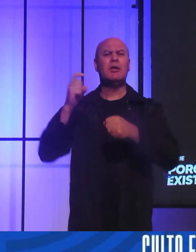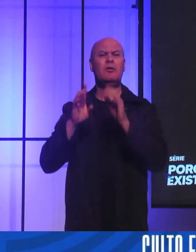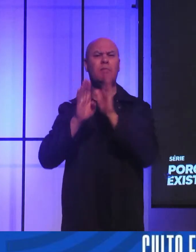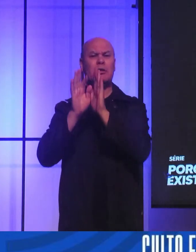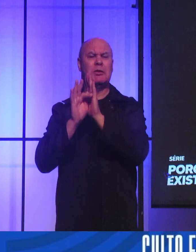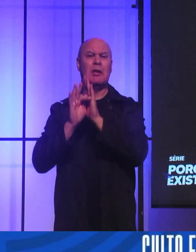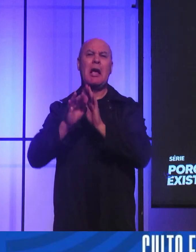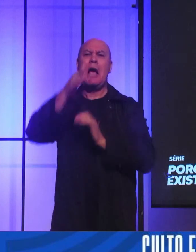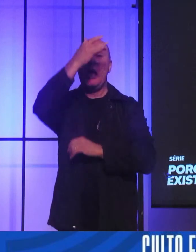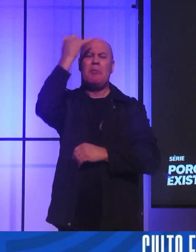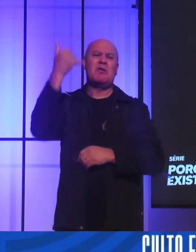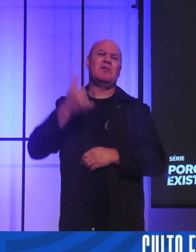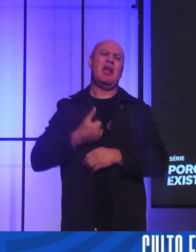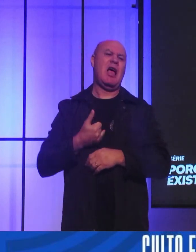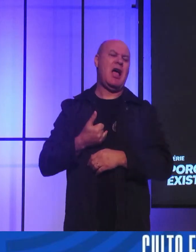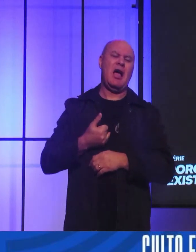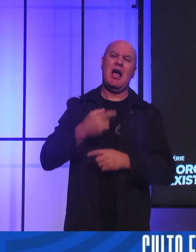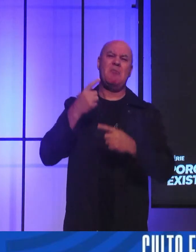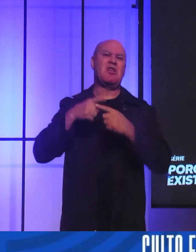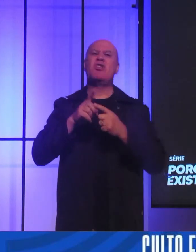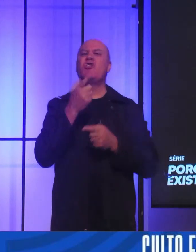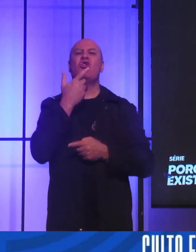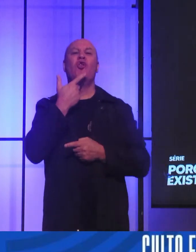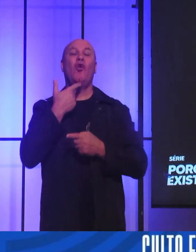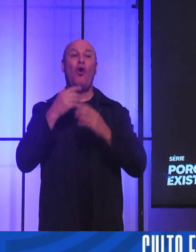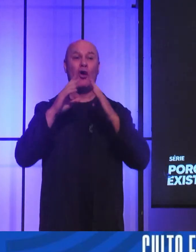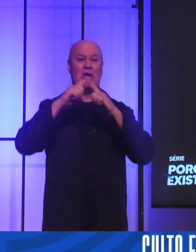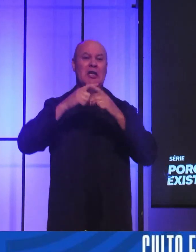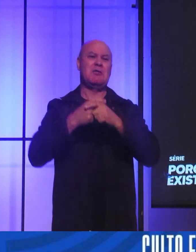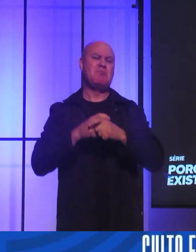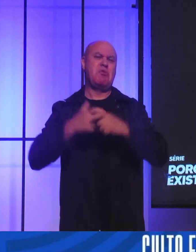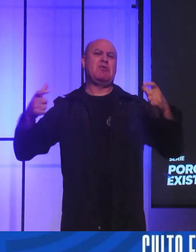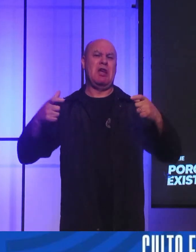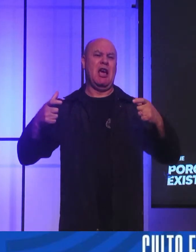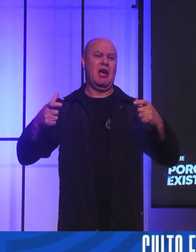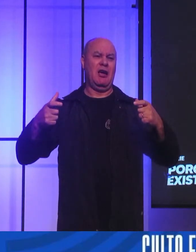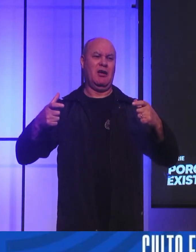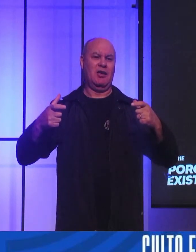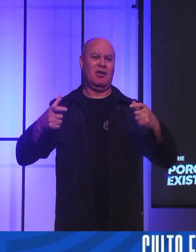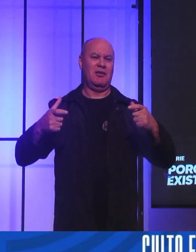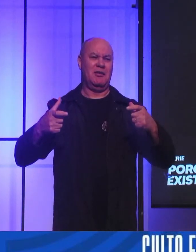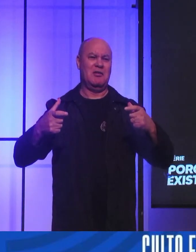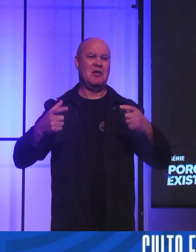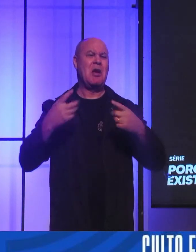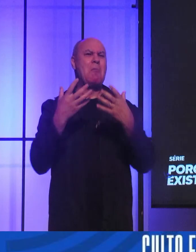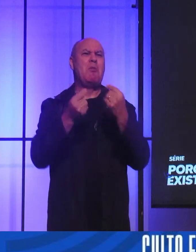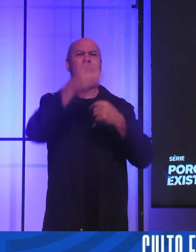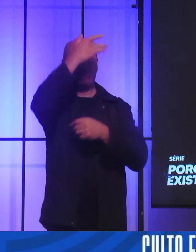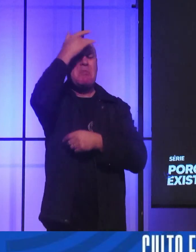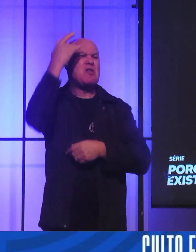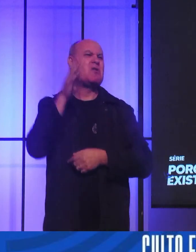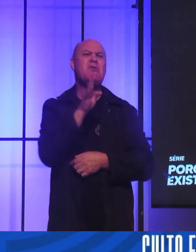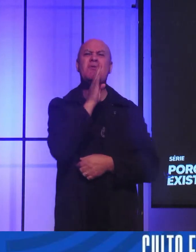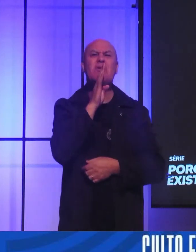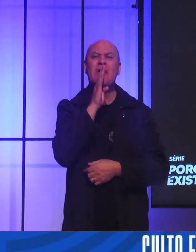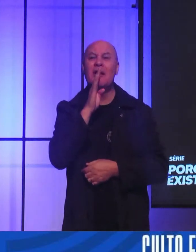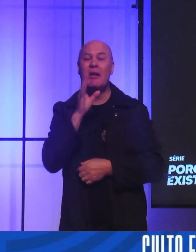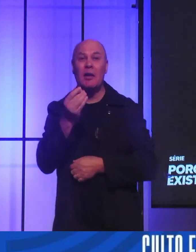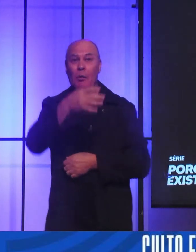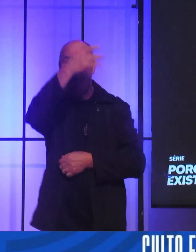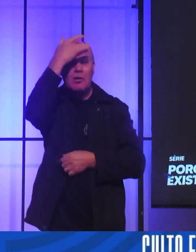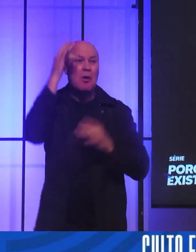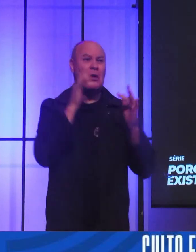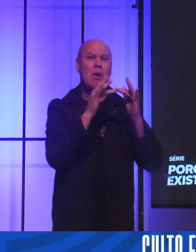Senhor, a gente sempre estava perto, conhecia todo mundo. Agora tem um monte de gente, a gente vem no culto, não conhece um monte de gente. Isso que a igreja tinha 300 e